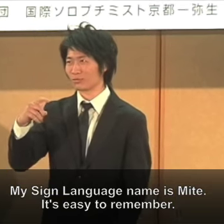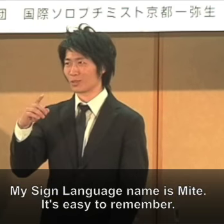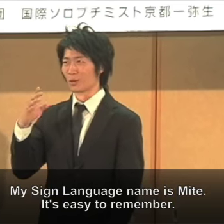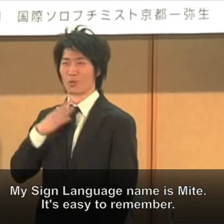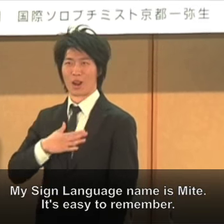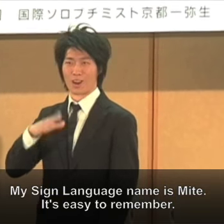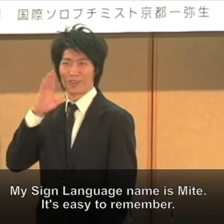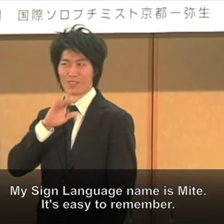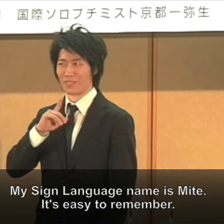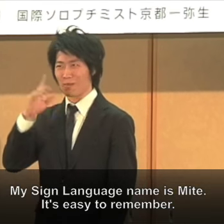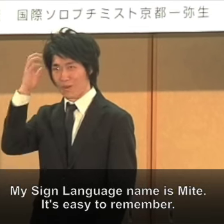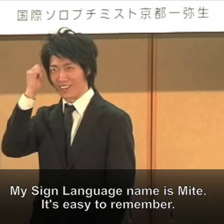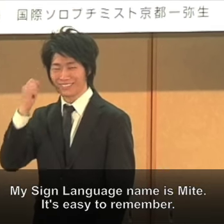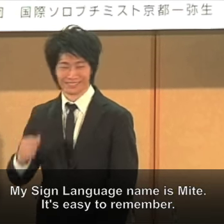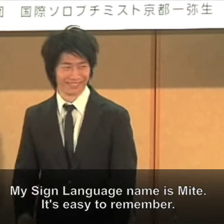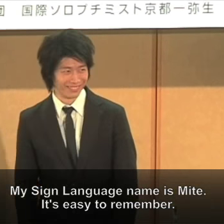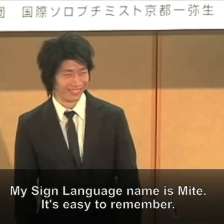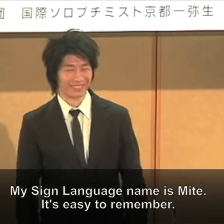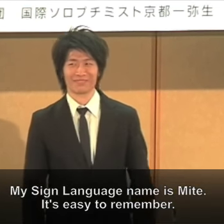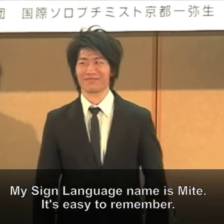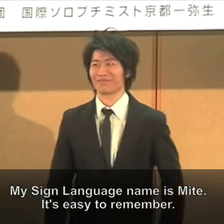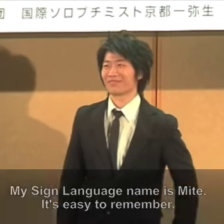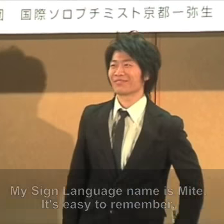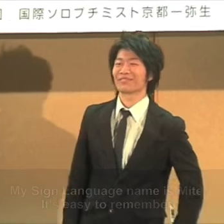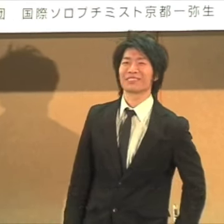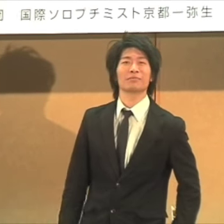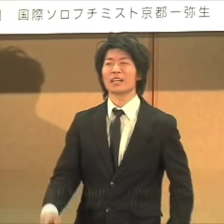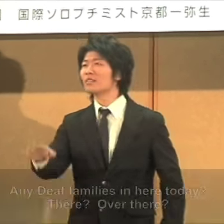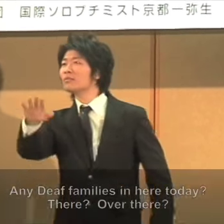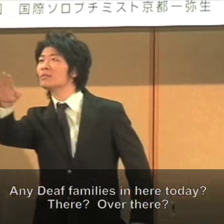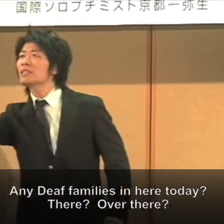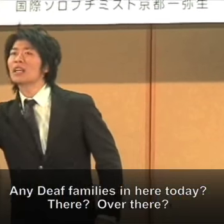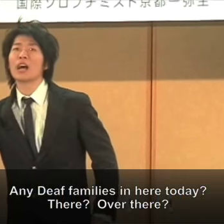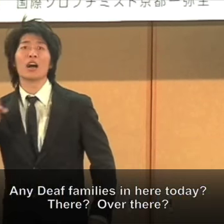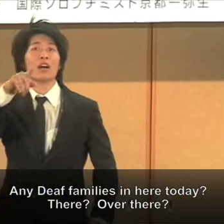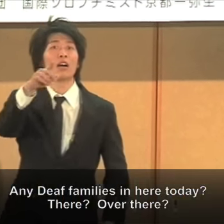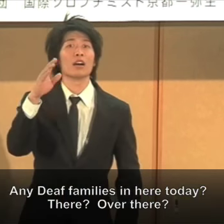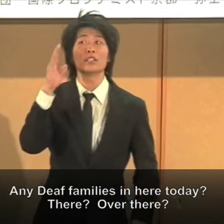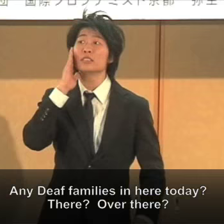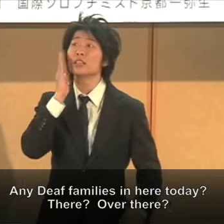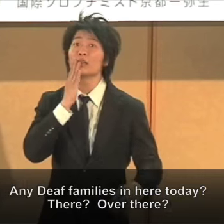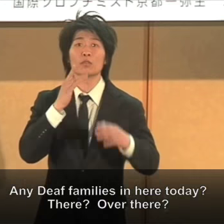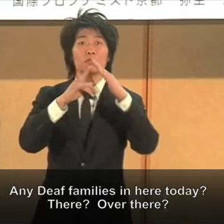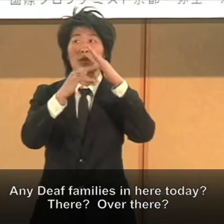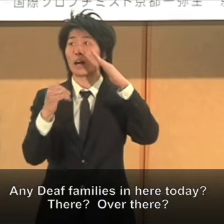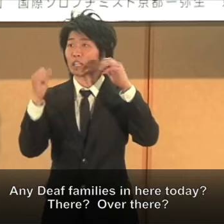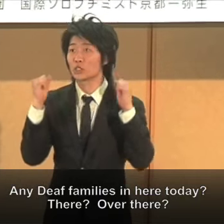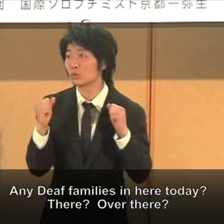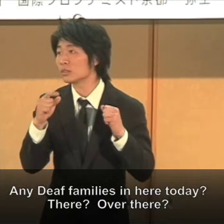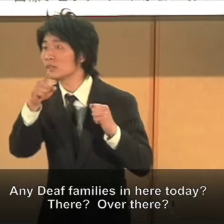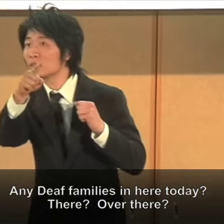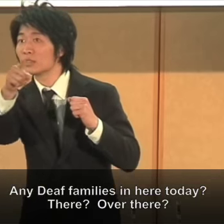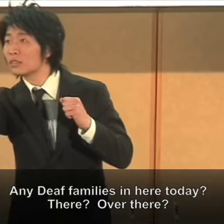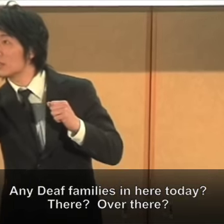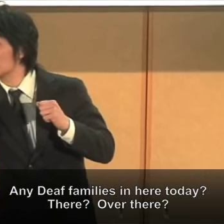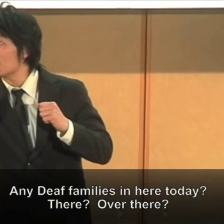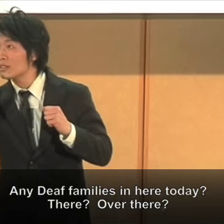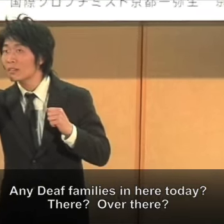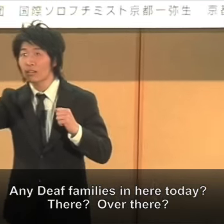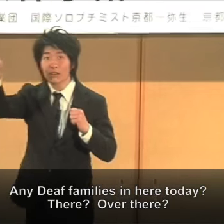よね、ダニー、わかる人だから覚えてください。皆さんこの中にデフファミリーいらっしゃいますか？あ、いらっしゃい